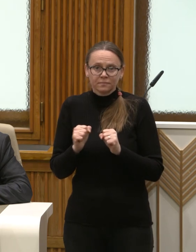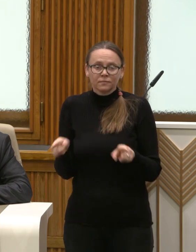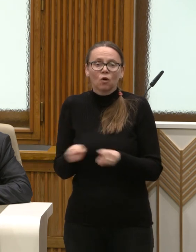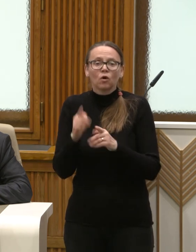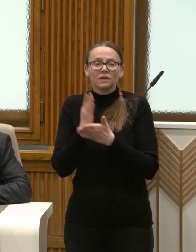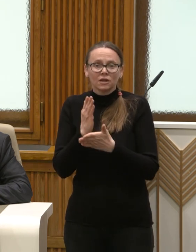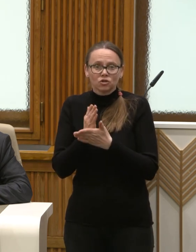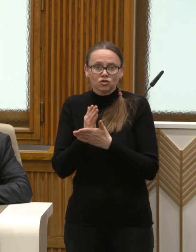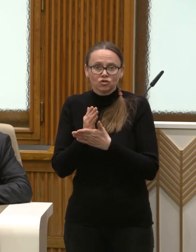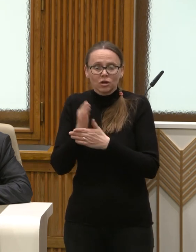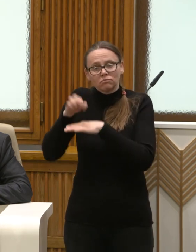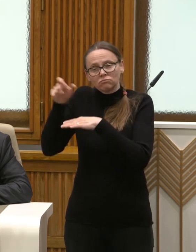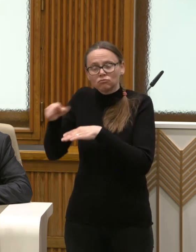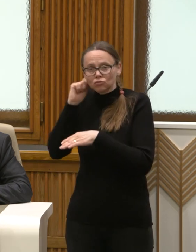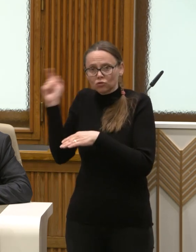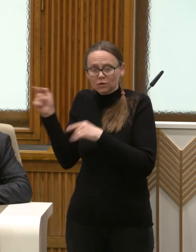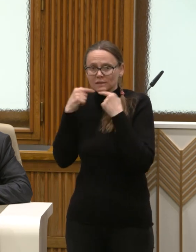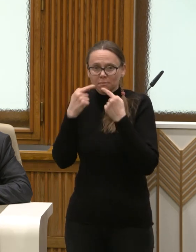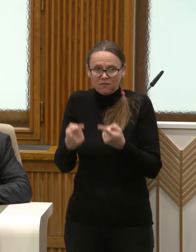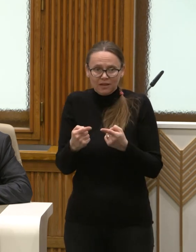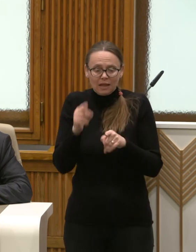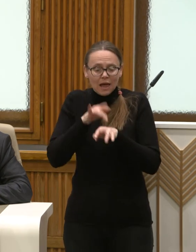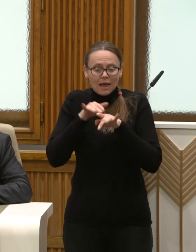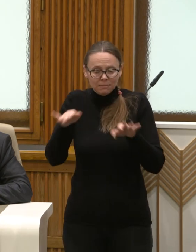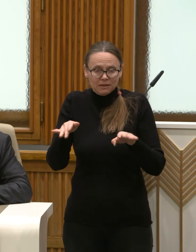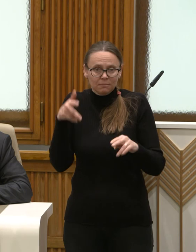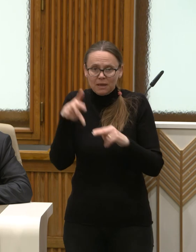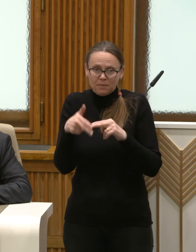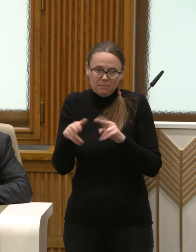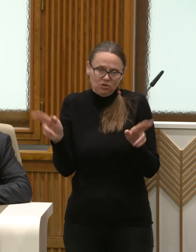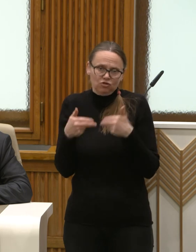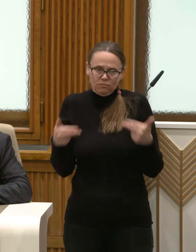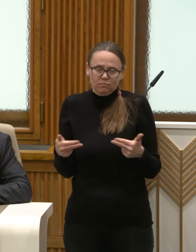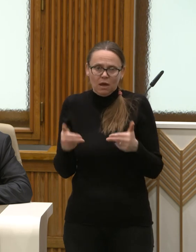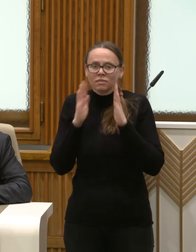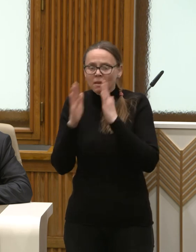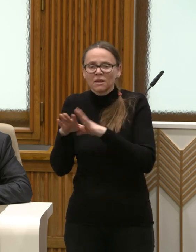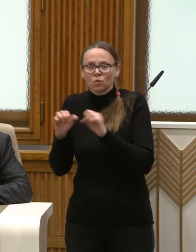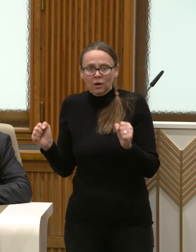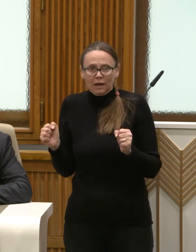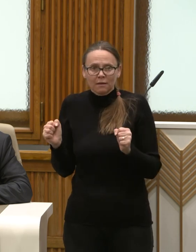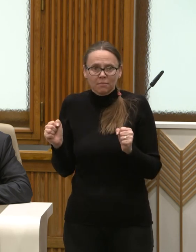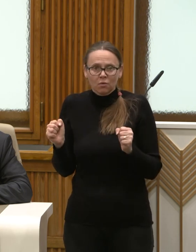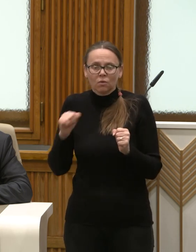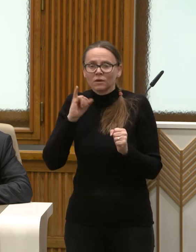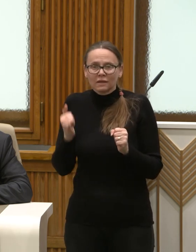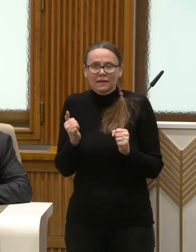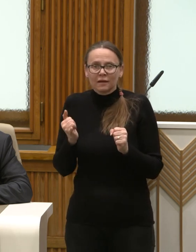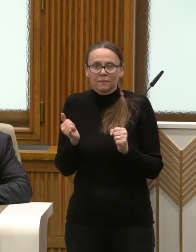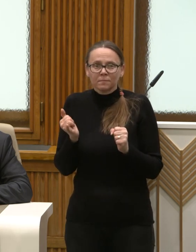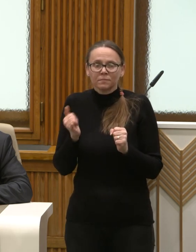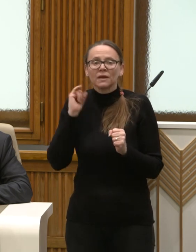dr. Beovičeva povedala, epidemije se preprečiti ne da. Namen ukrepov je absolutno, da